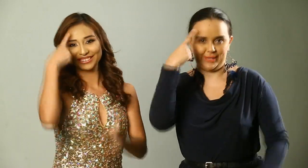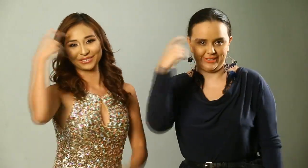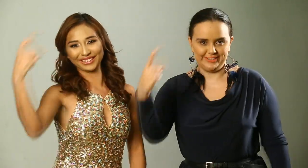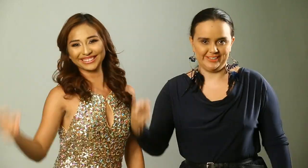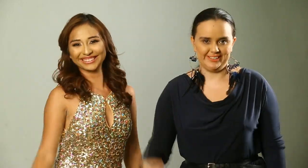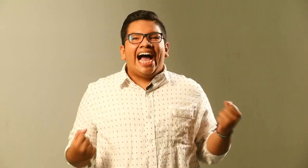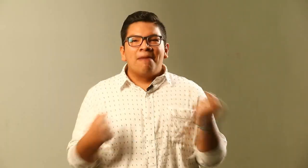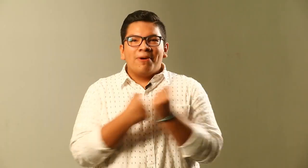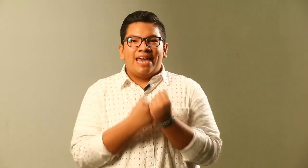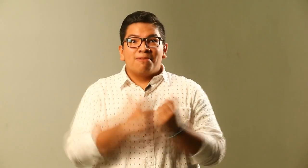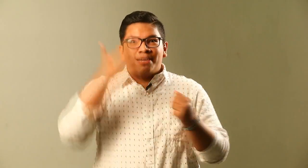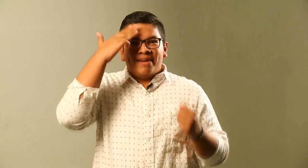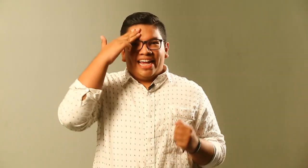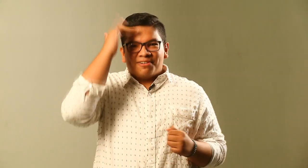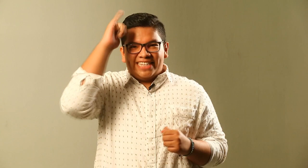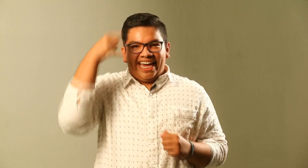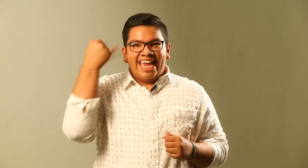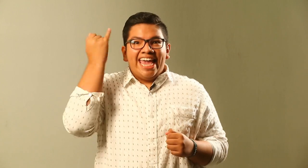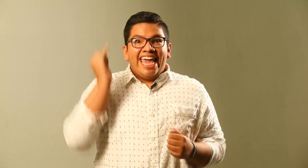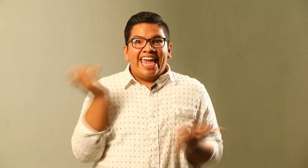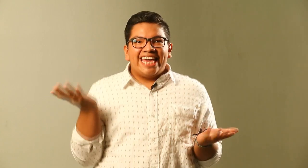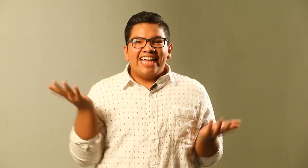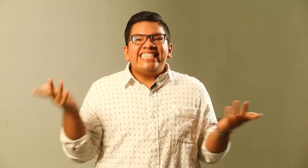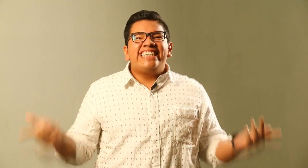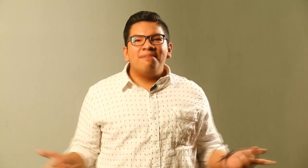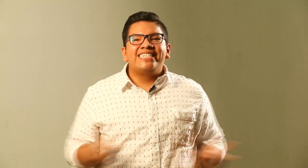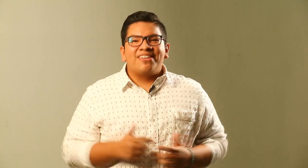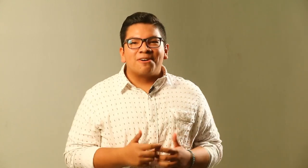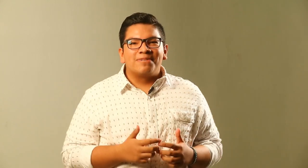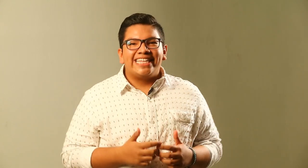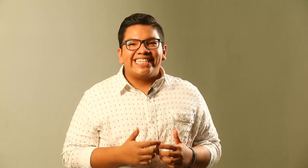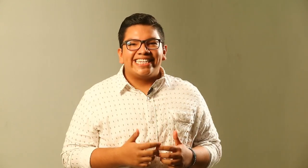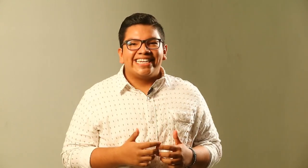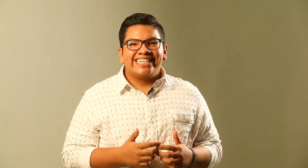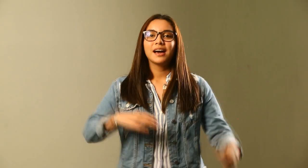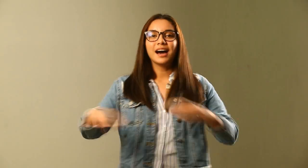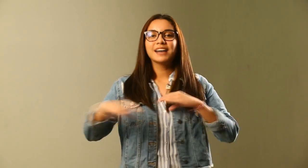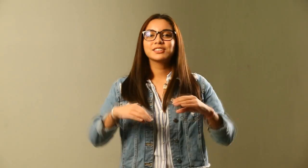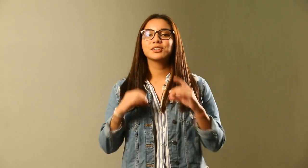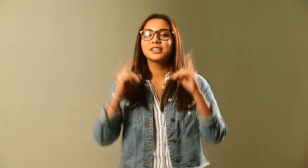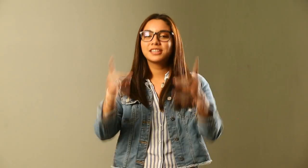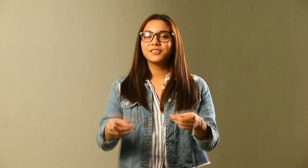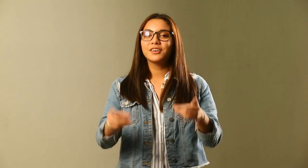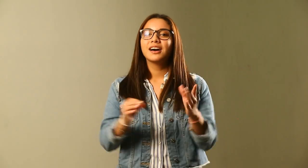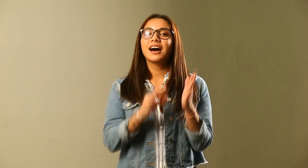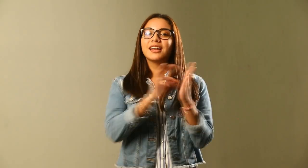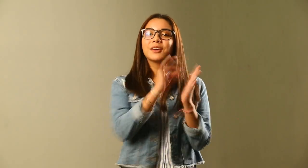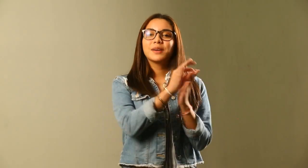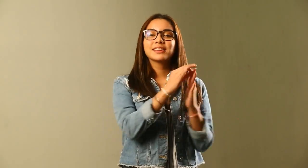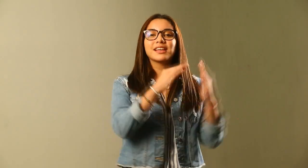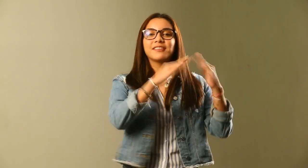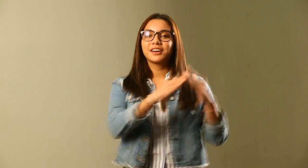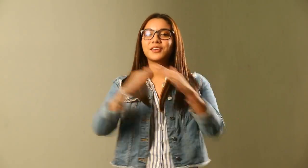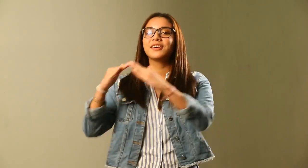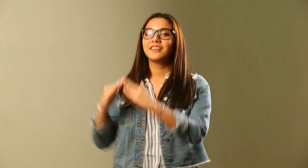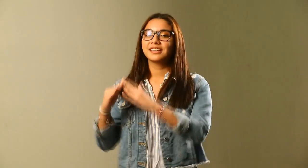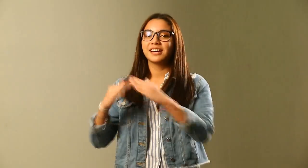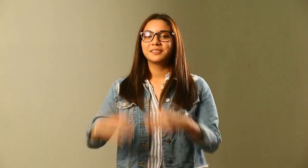sueño. Apoyemos a María José. Ella ya me enseñó cómo se dice. Haz donativo a la cuenta de Banco de Guerra.